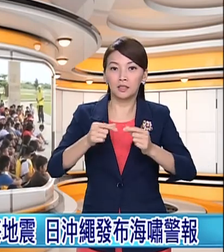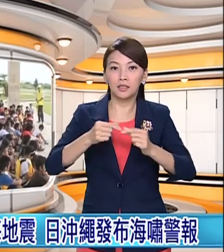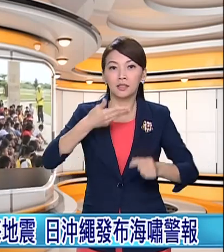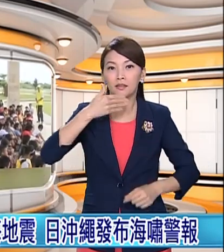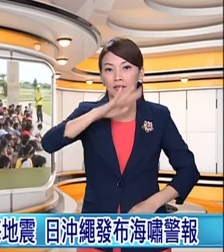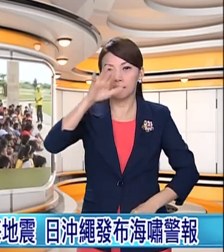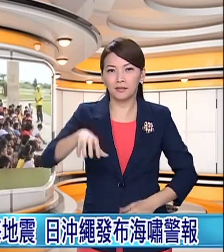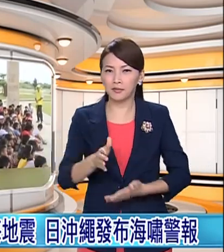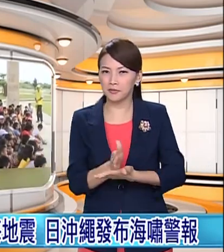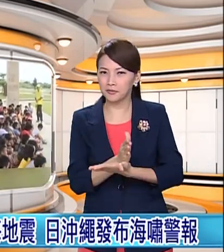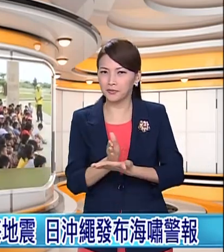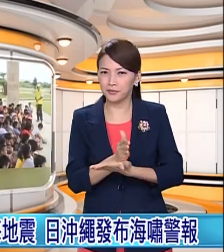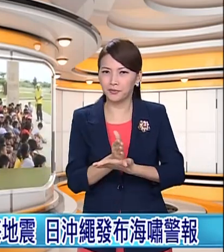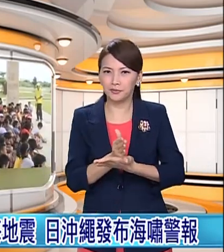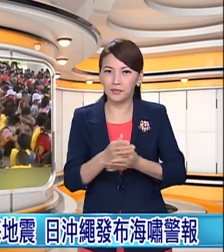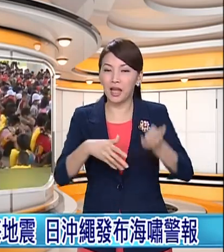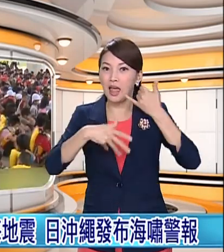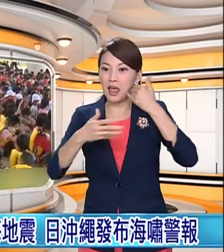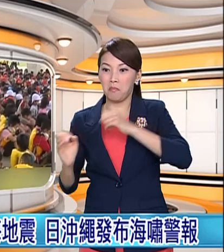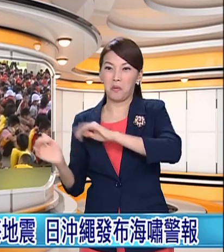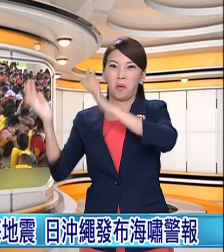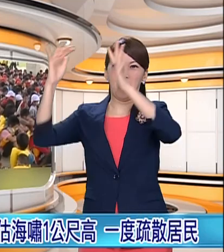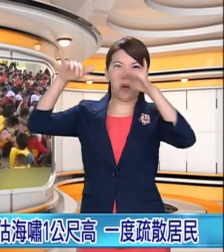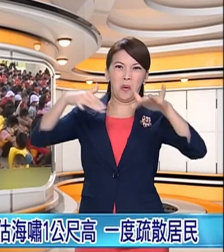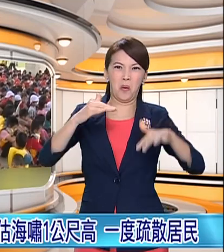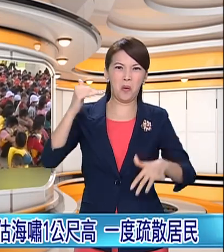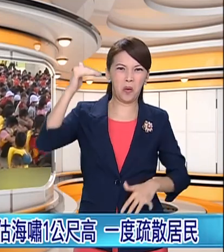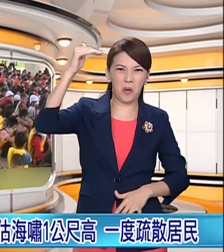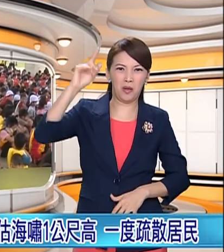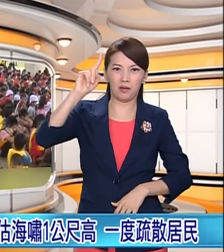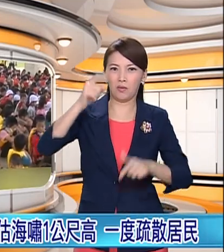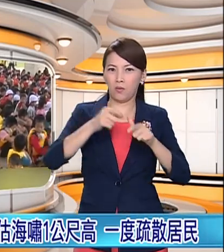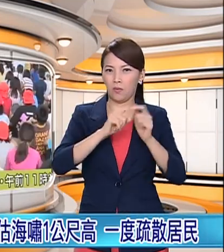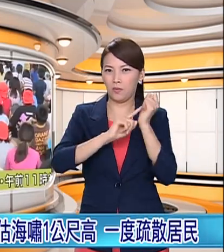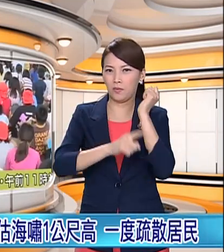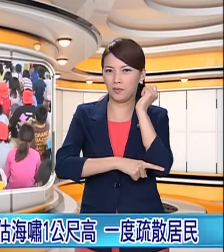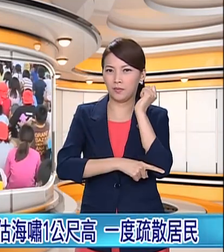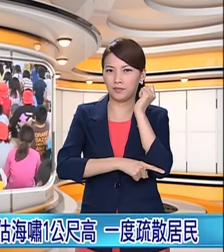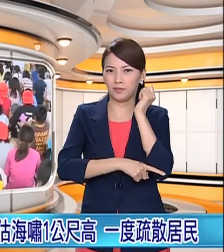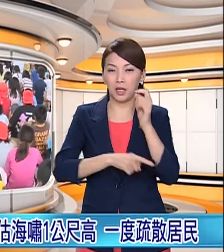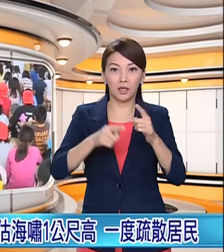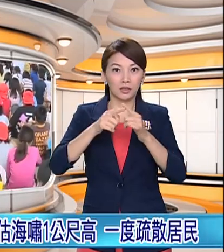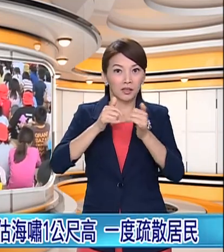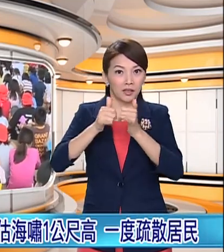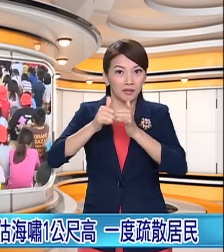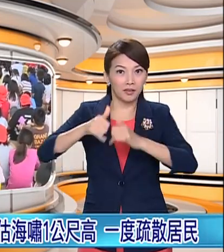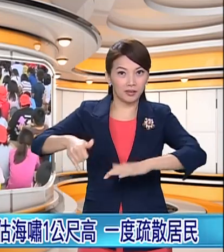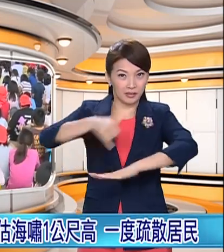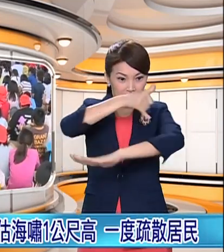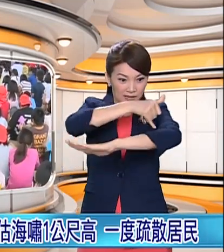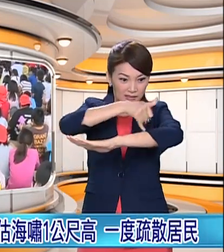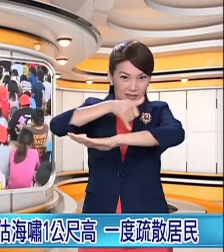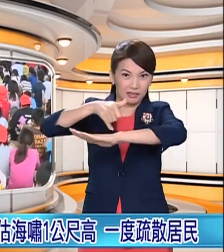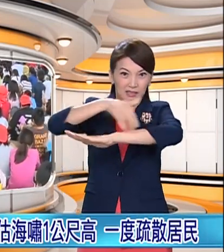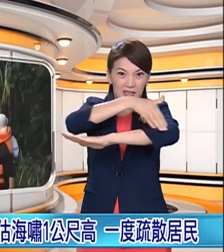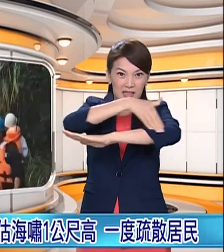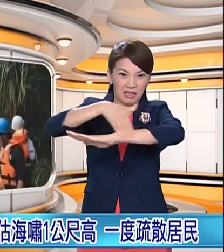厅预估海啸高度有1公尺，有卷走岸边民众的危机，要求立刻疏